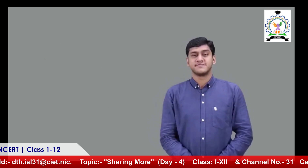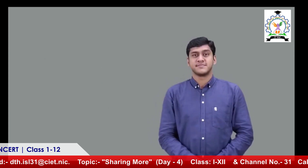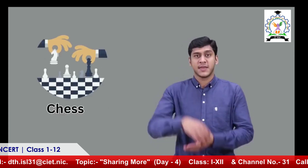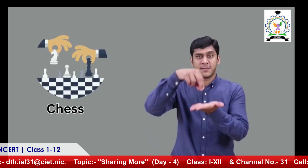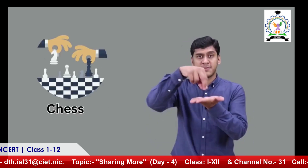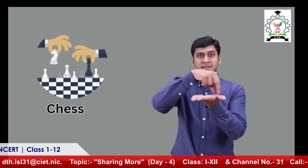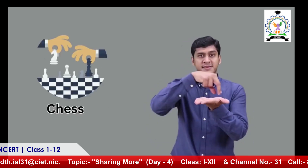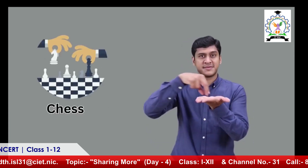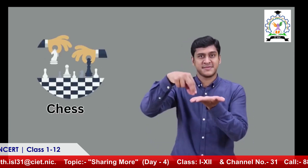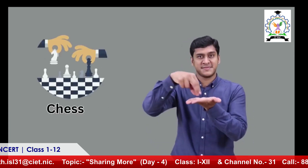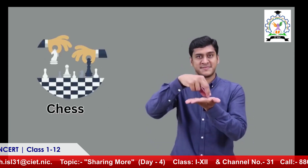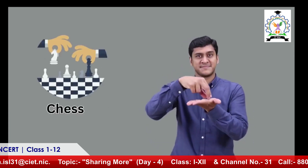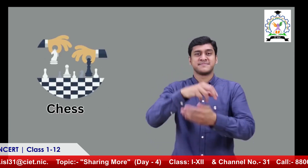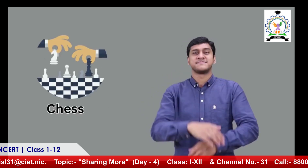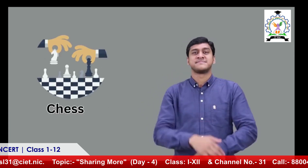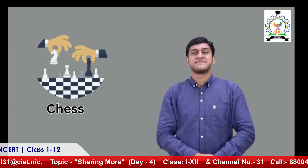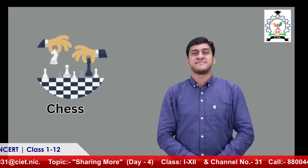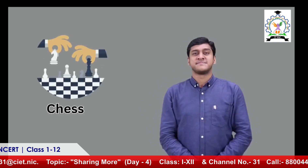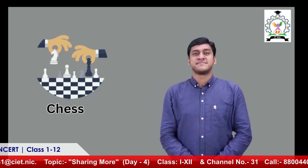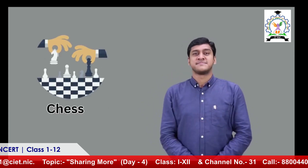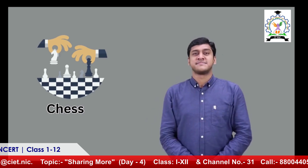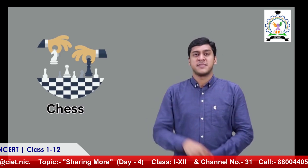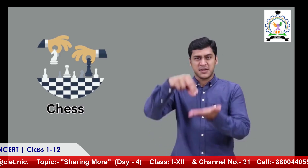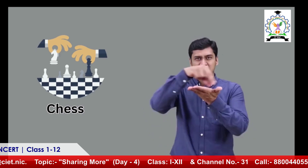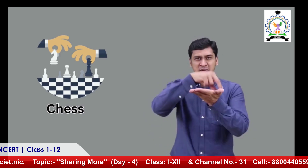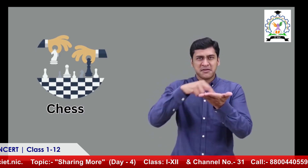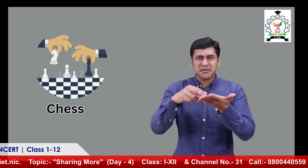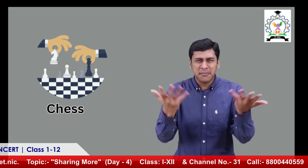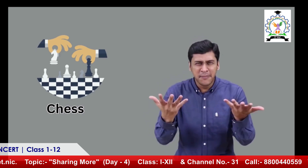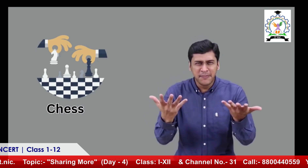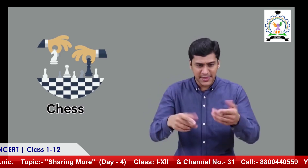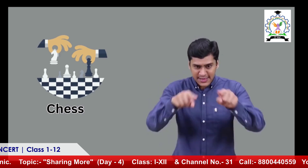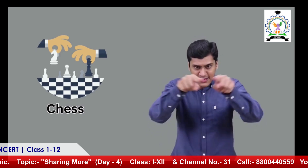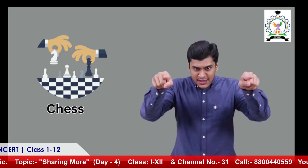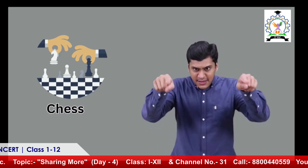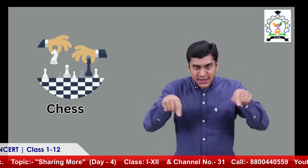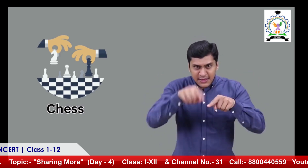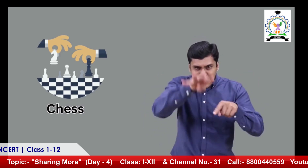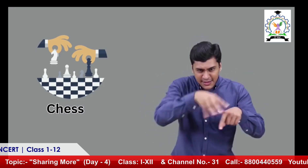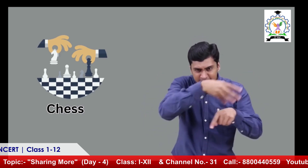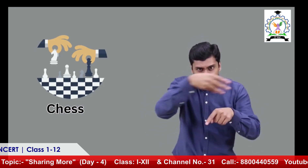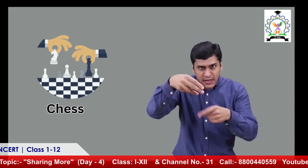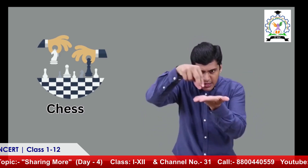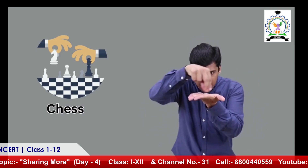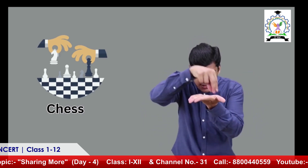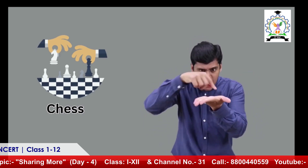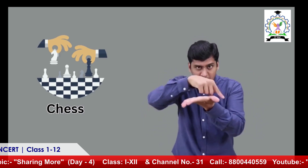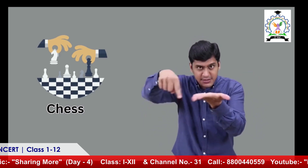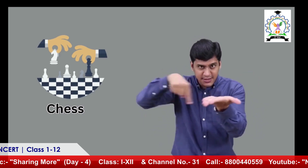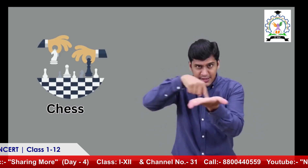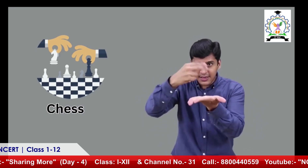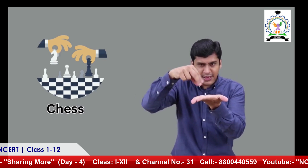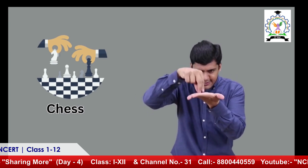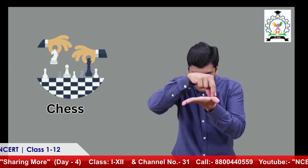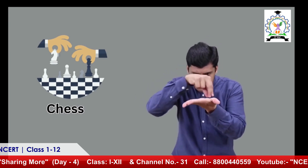चेस, जैसे चेस खेलते हैं तो साइन भी वैसे ही